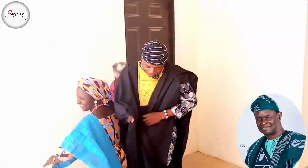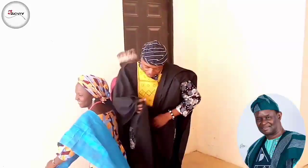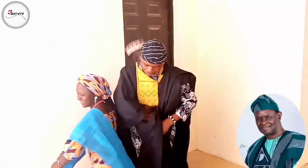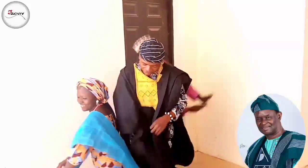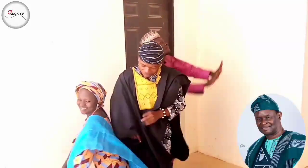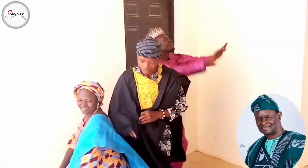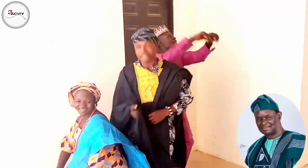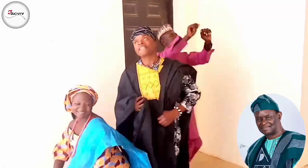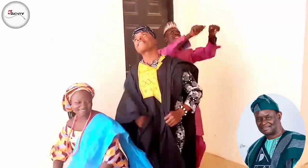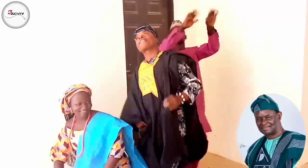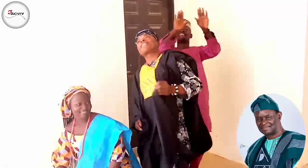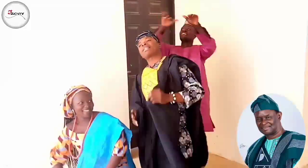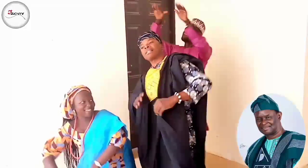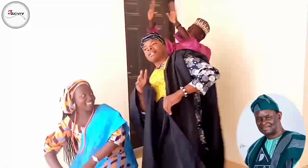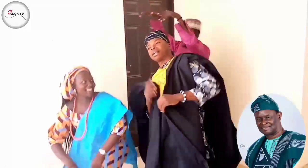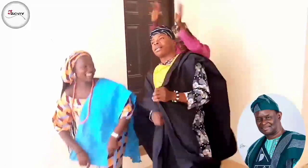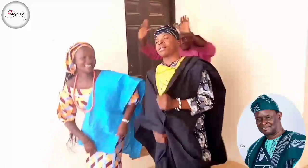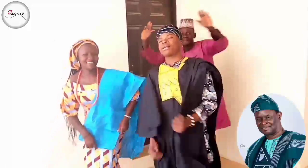Today is my tune.